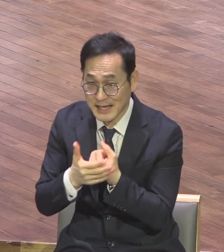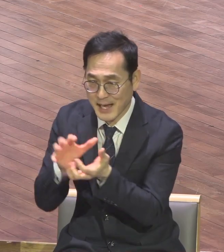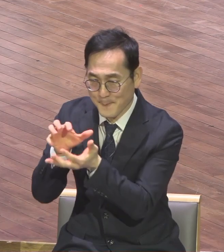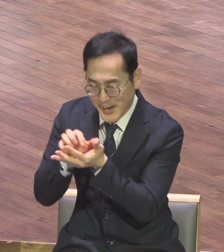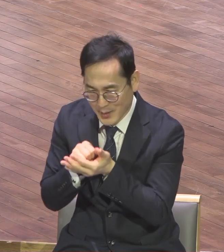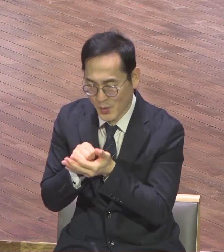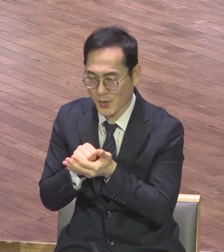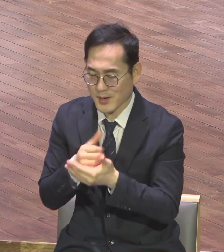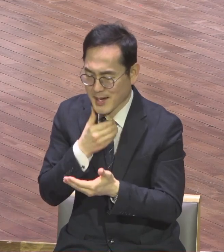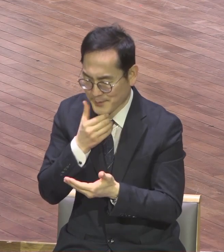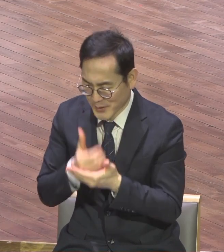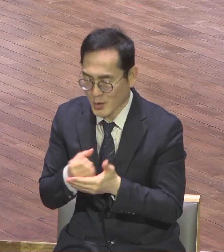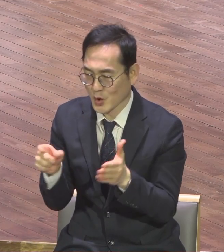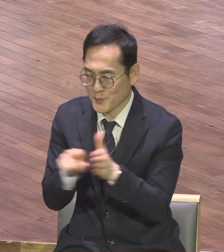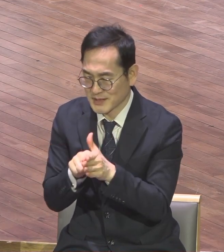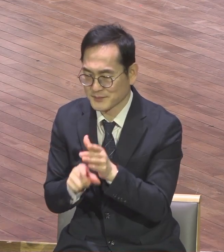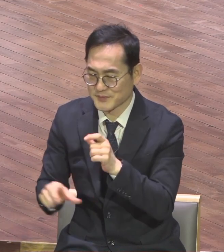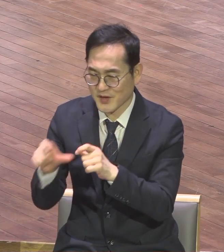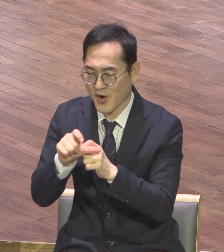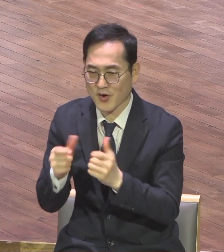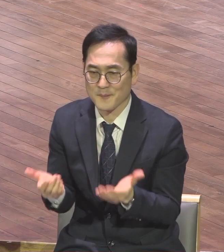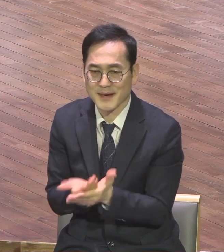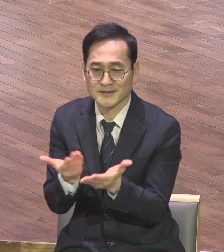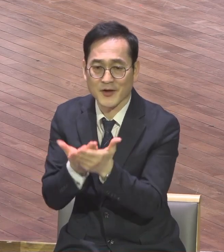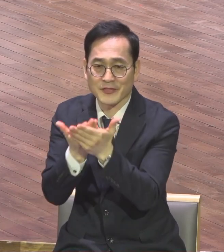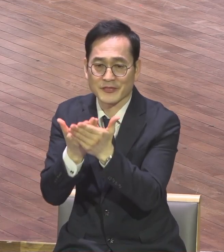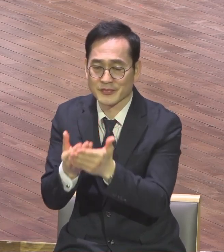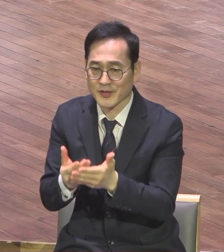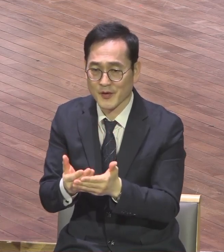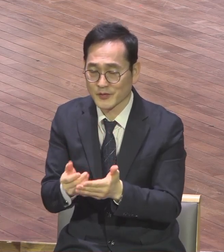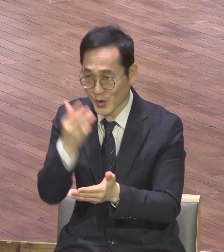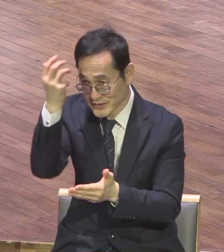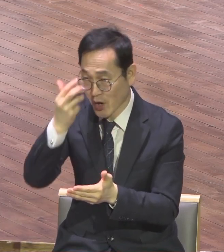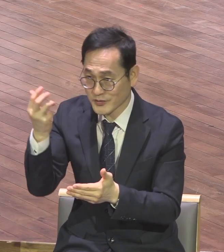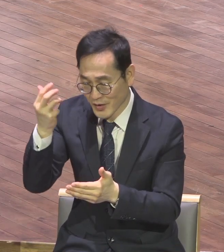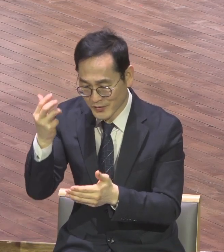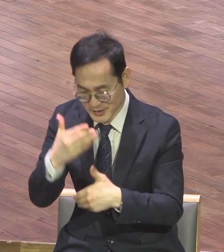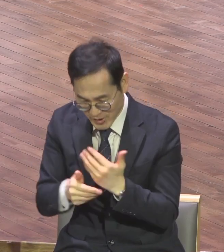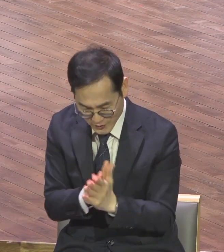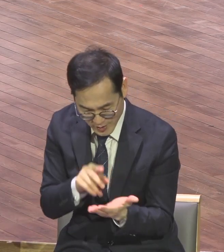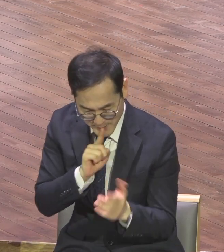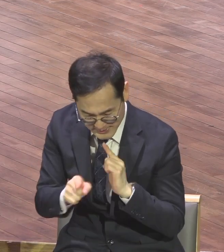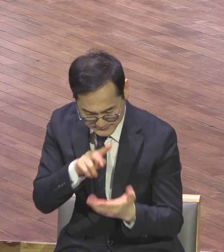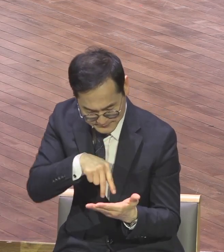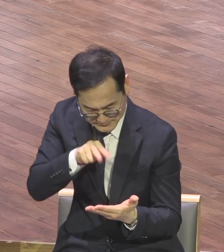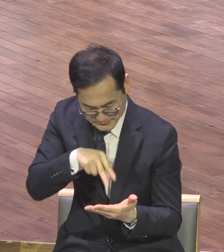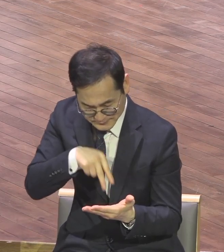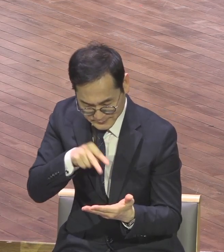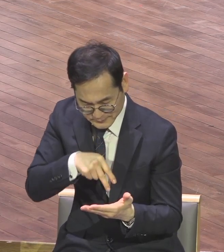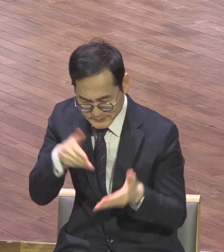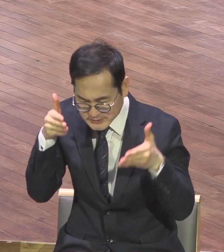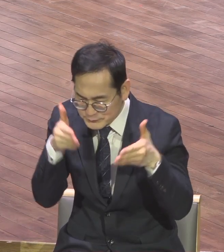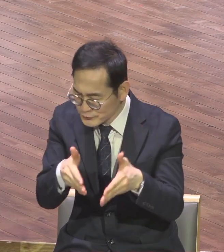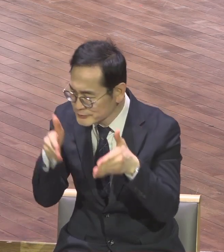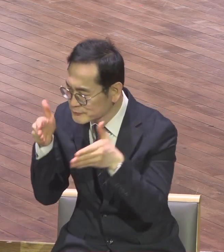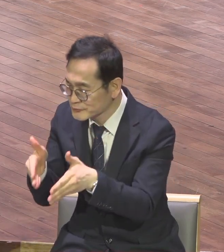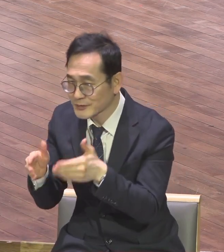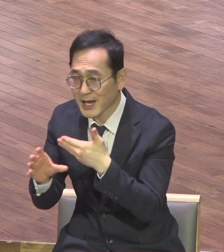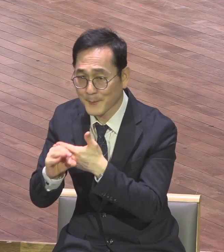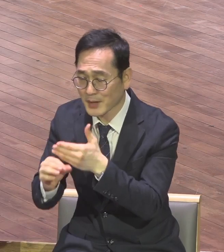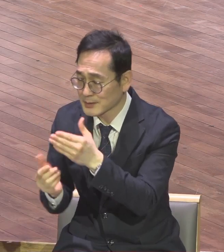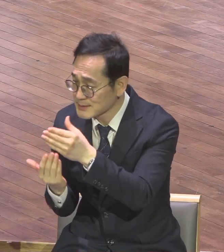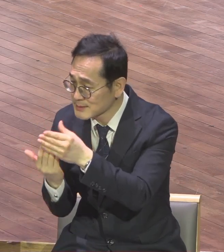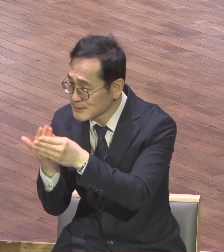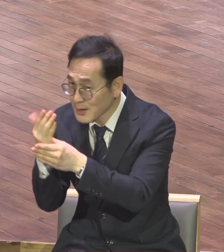받을수록 믿음이 자라면 자랄수록 성경을 보면 볼수록 여러분이요 자꾸 뭐가 생기느냐 두 가지